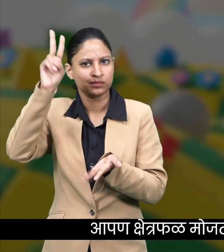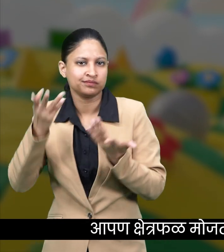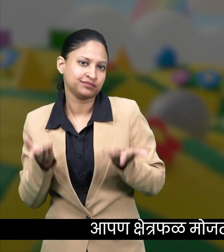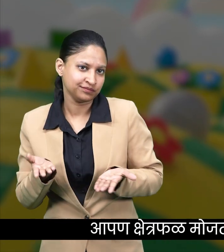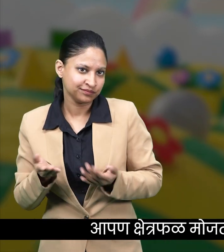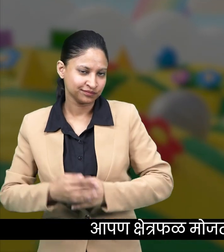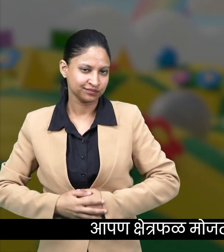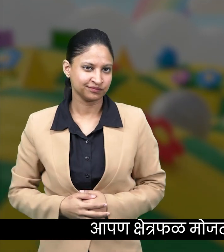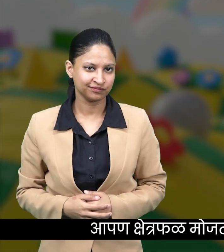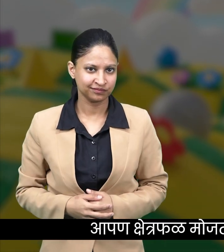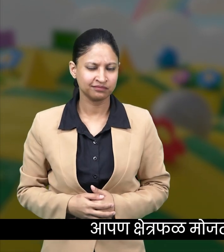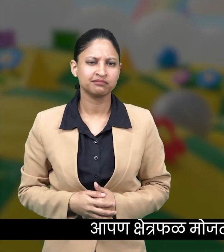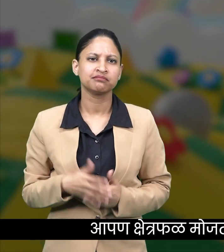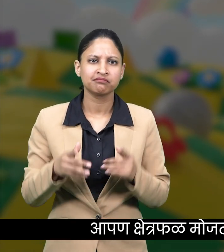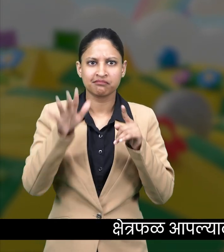चौरस.